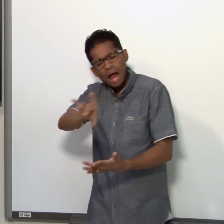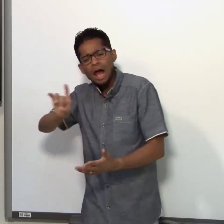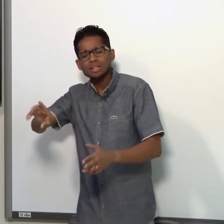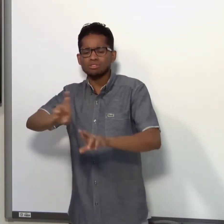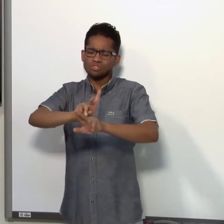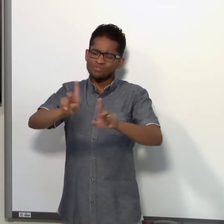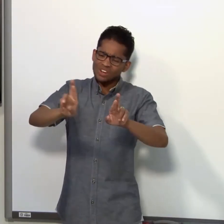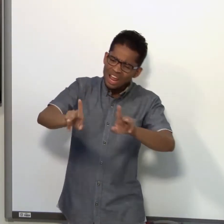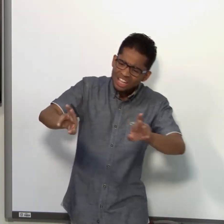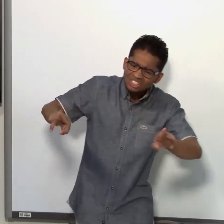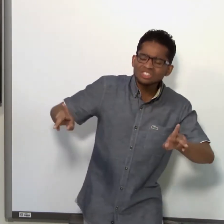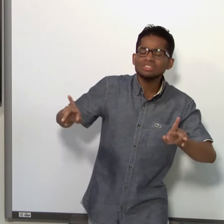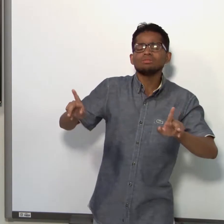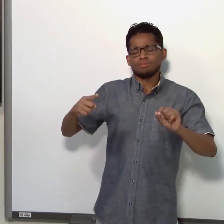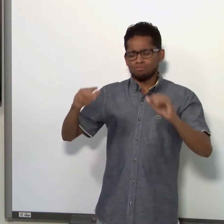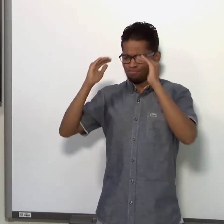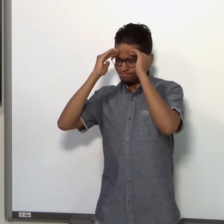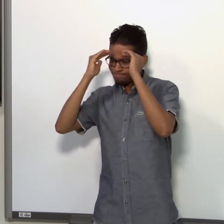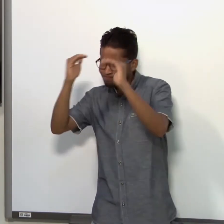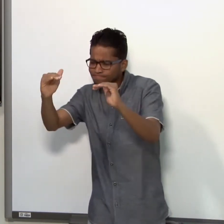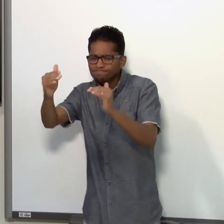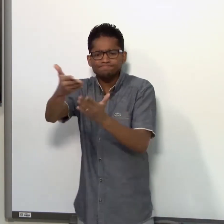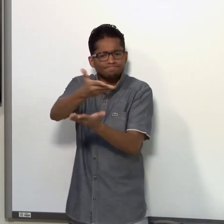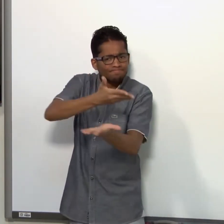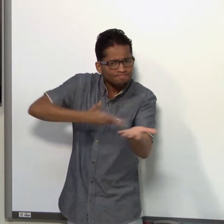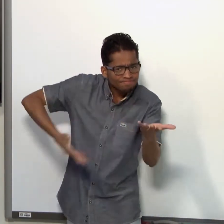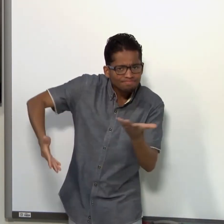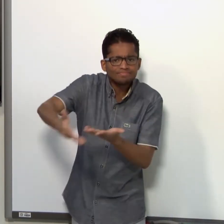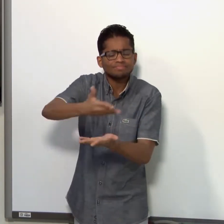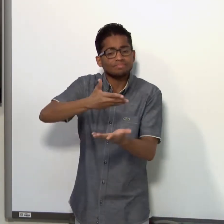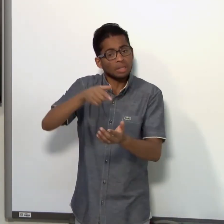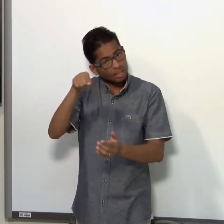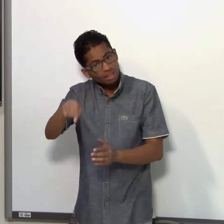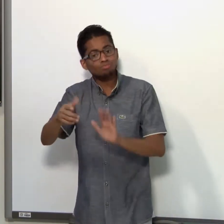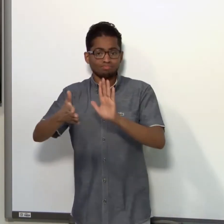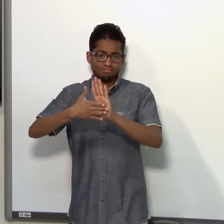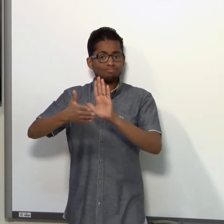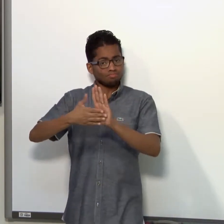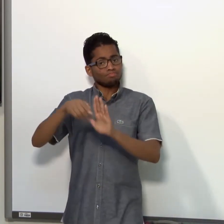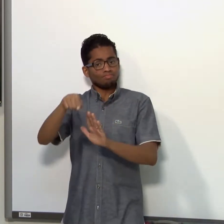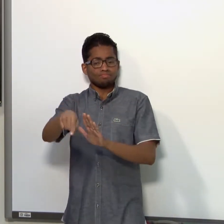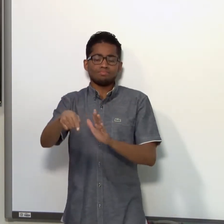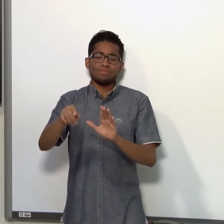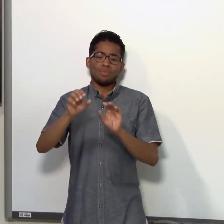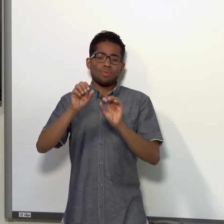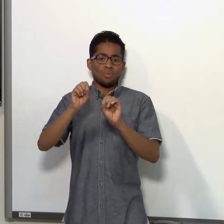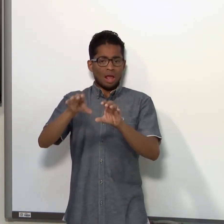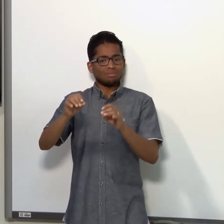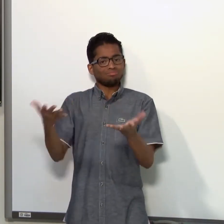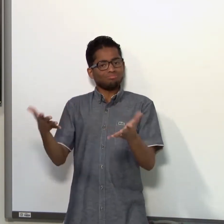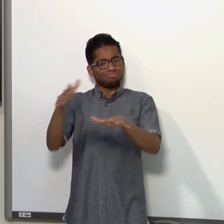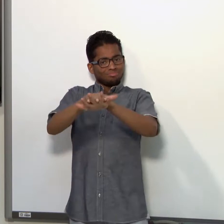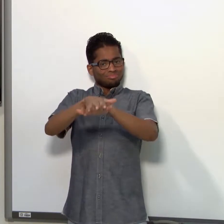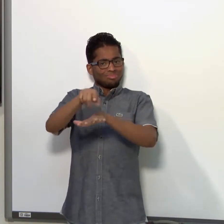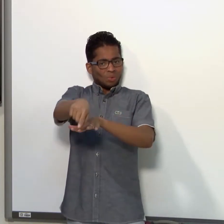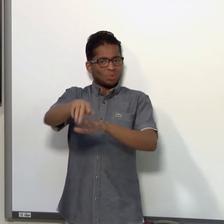que se interagem, cada um com suas diferenças, e há o respeito, a interação.